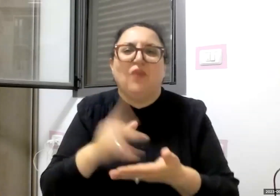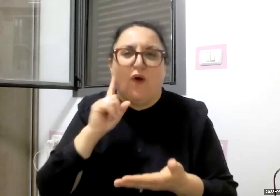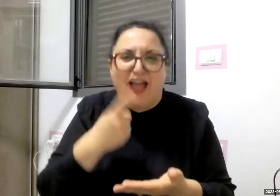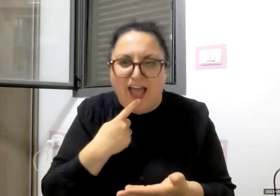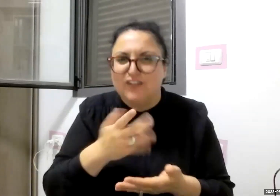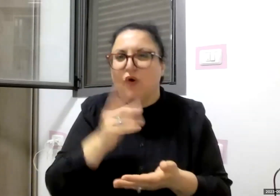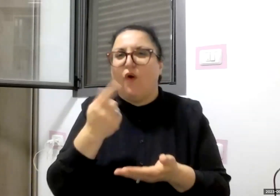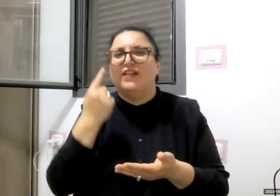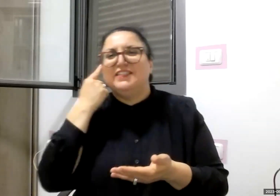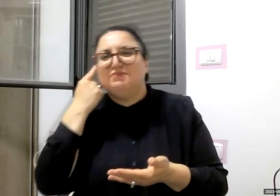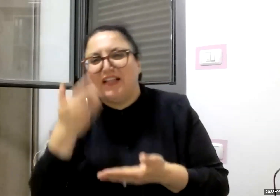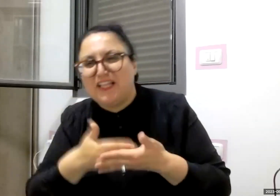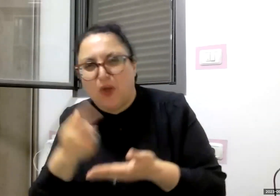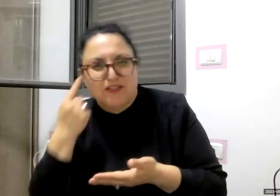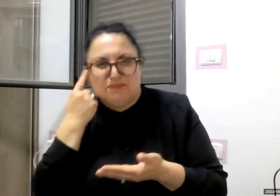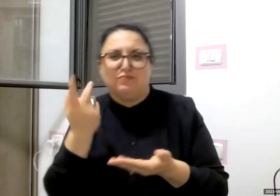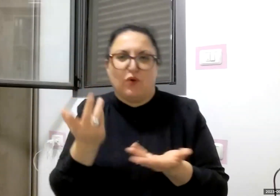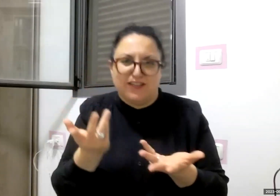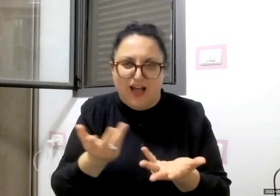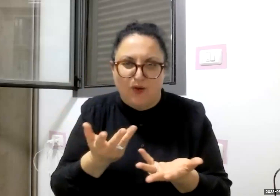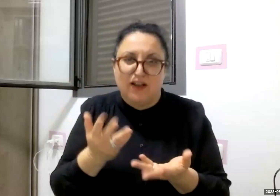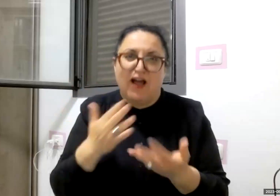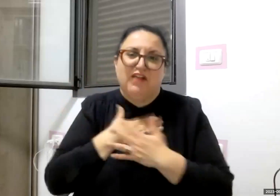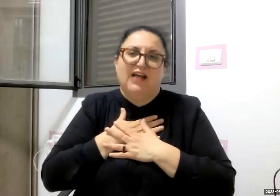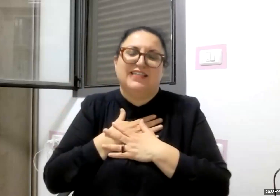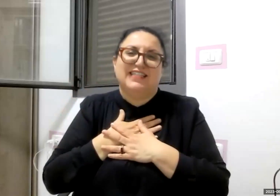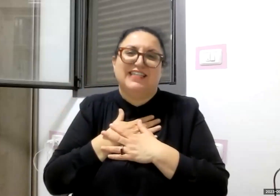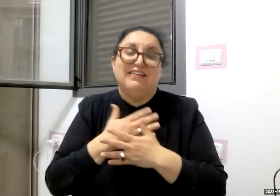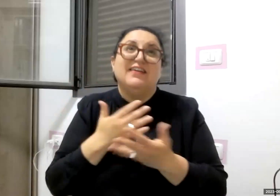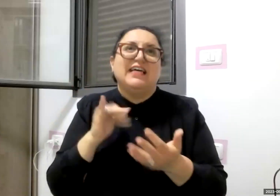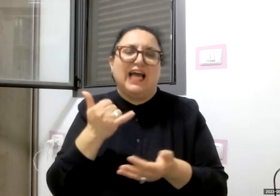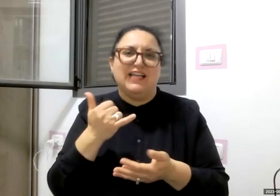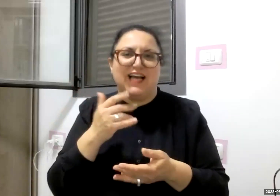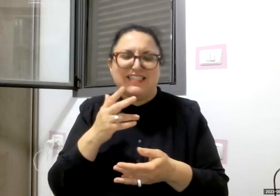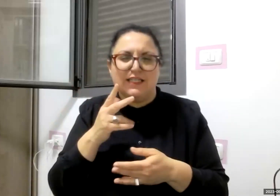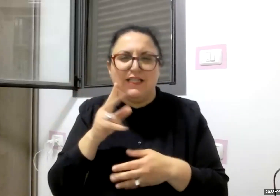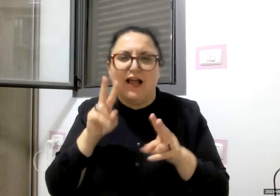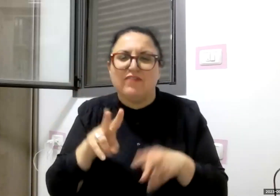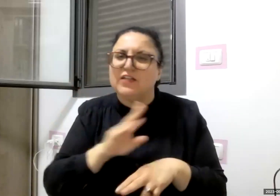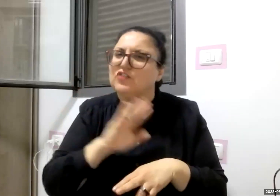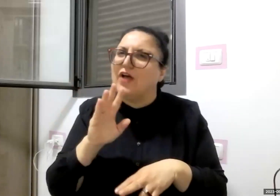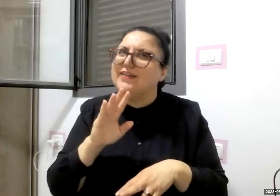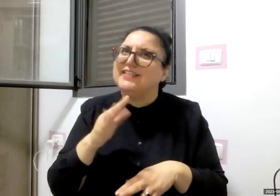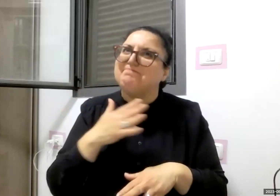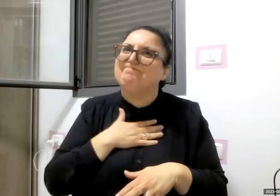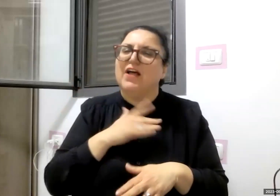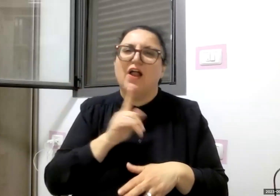מתנגדת לתינוק חרש או תינוק עם תסמונה דאון אז כן רציתי